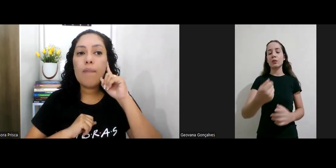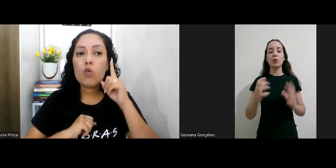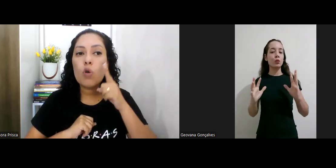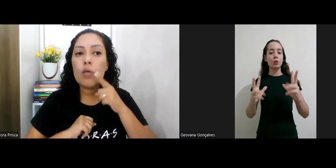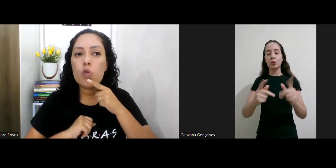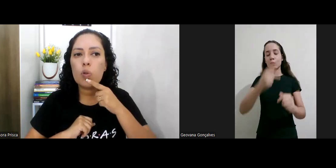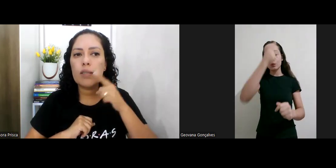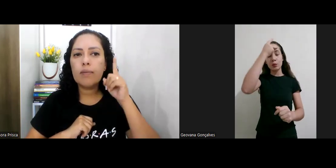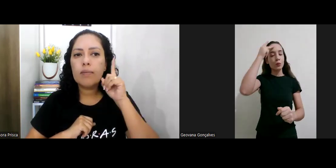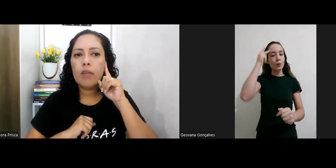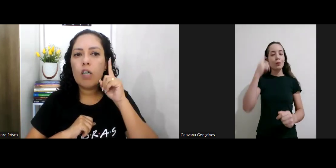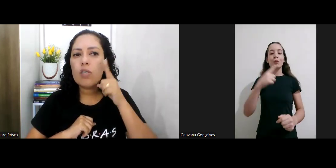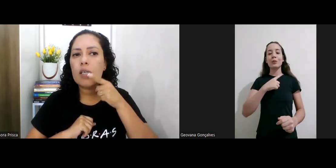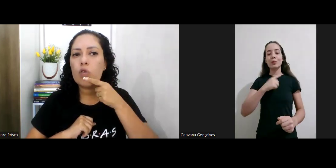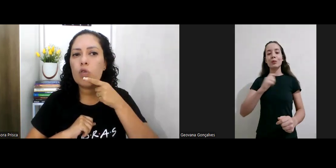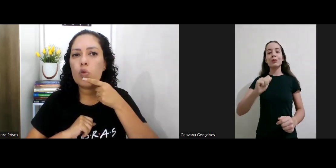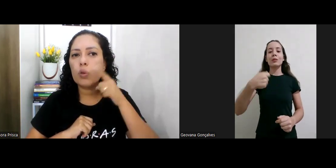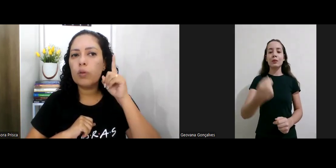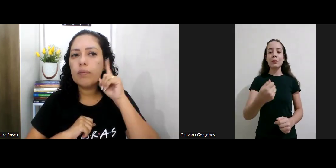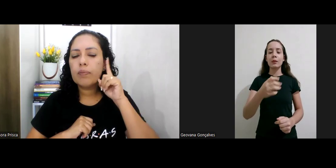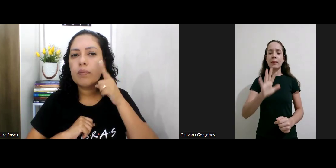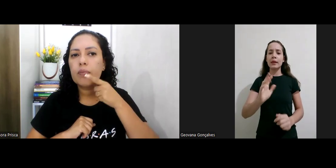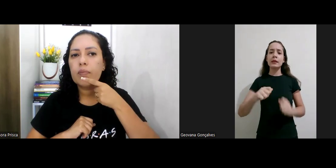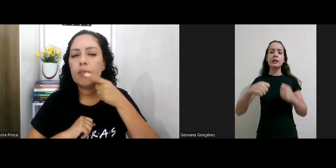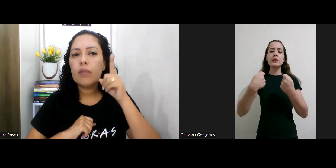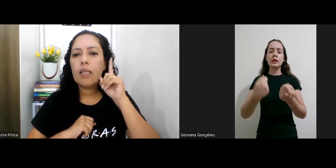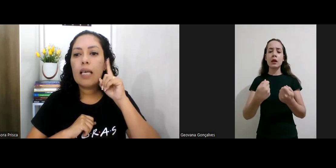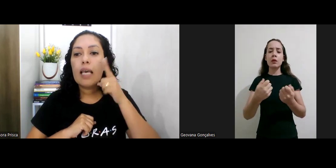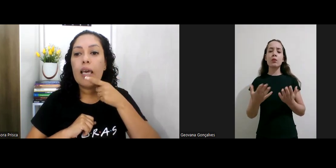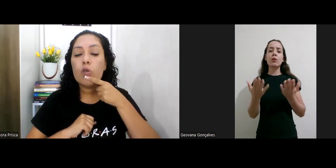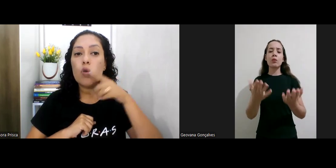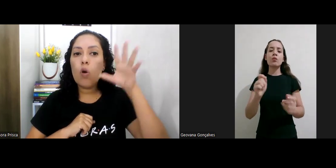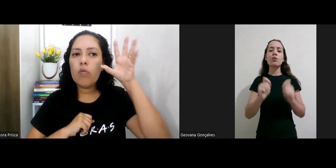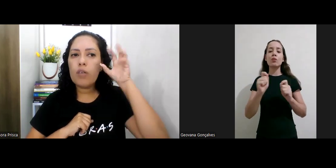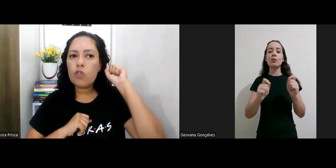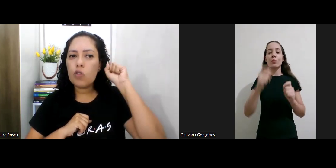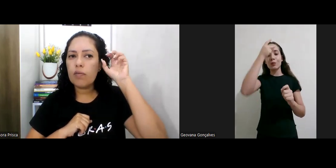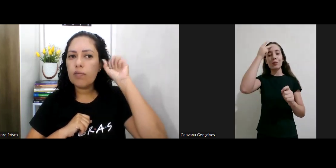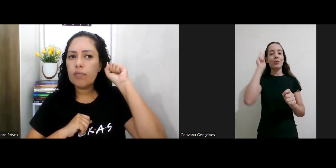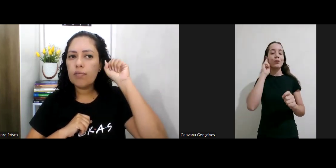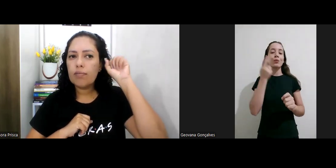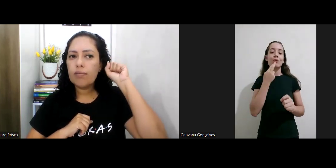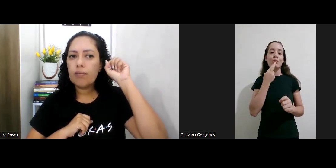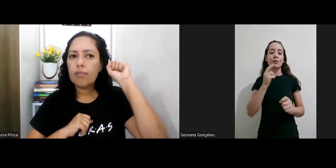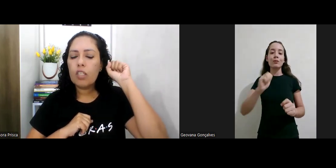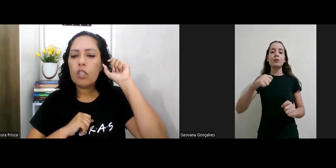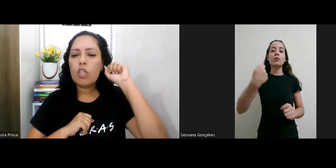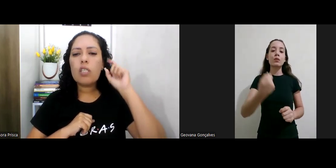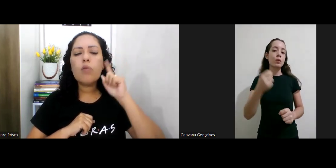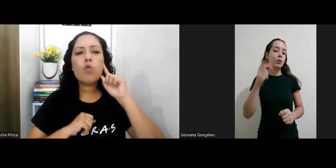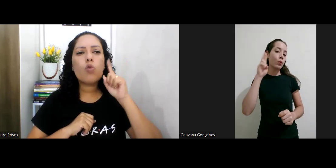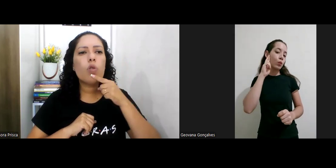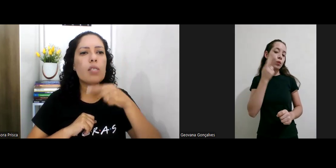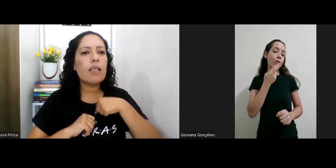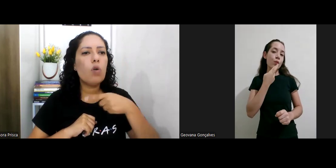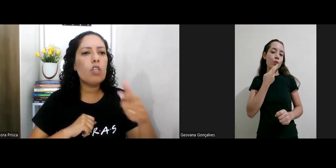É uma pessoa surda. Olha o sinal de surdo. Eu sou ouvinte. Nós